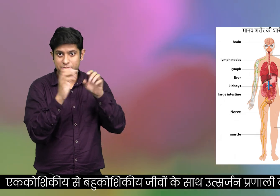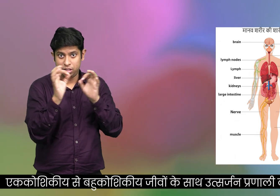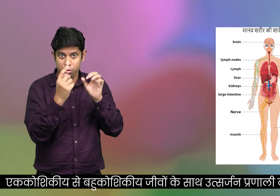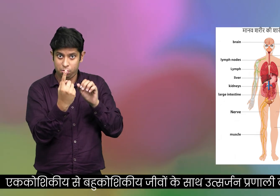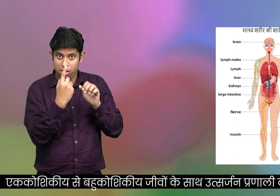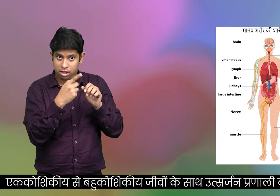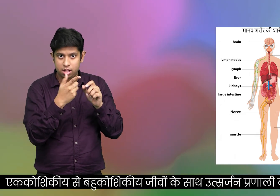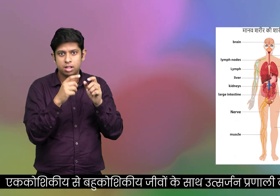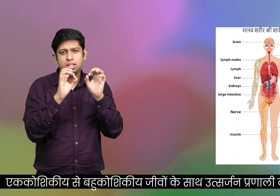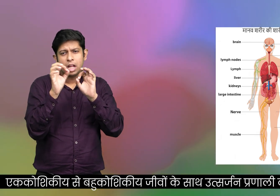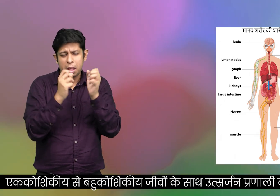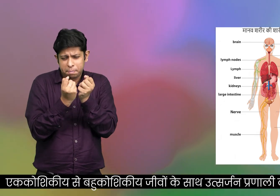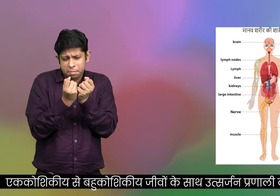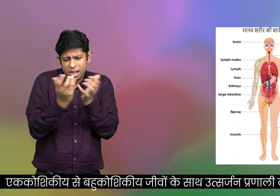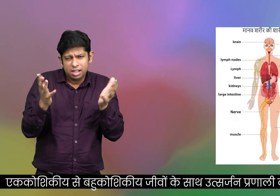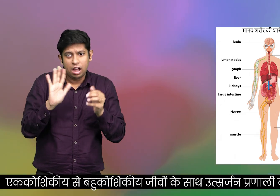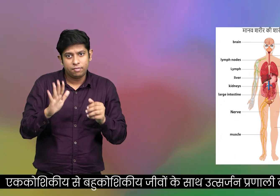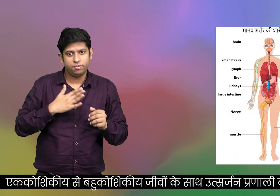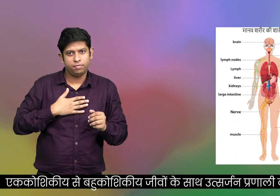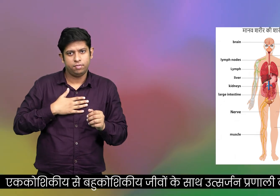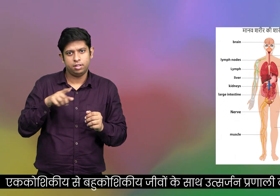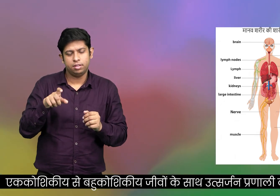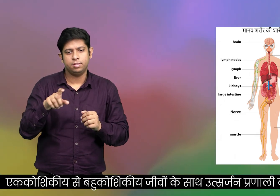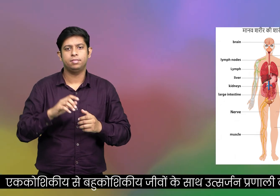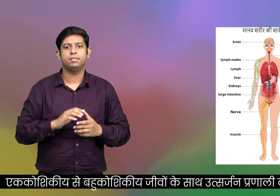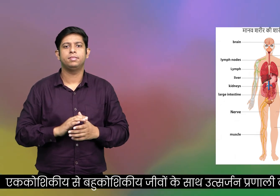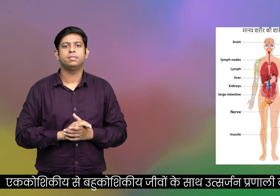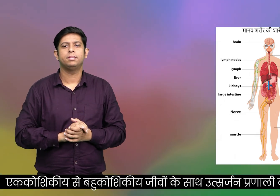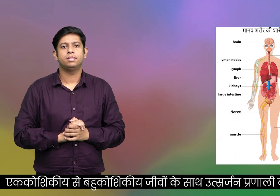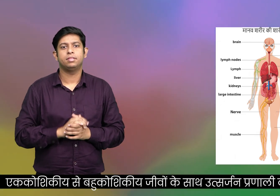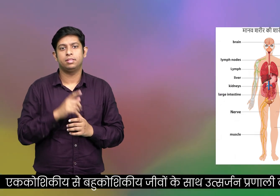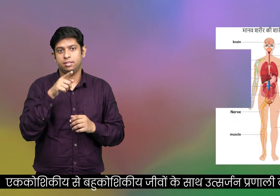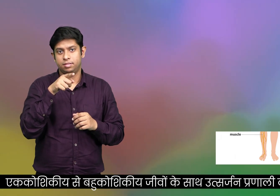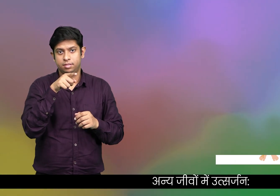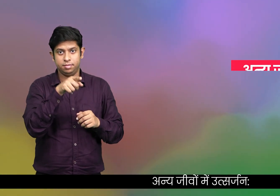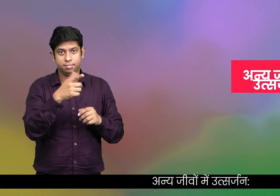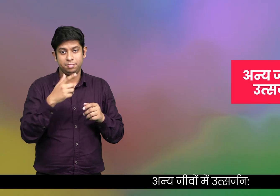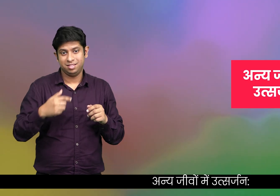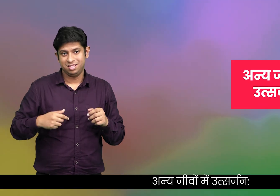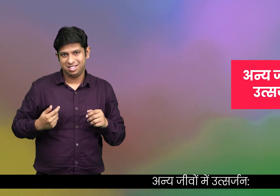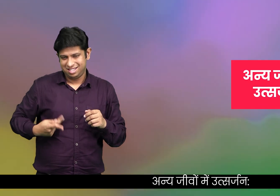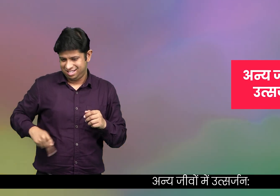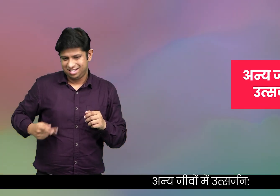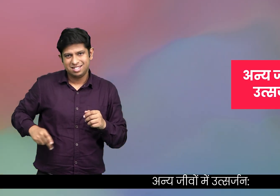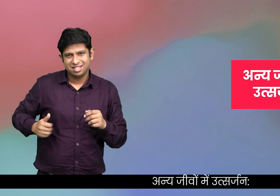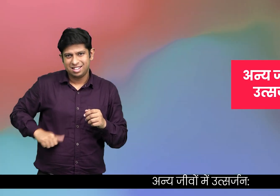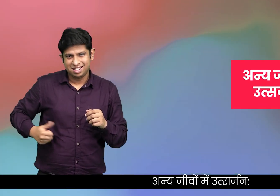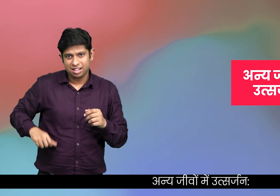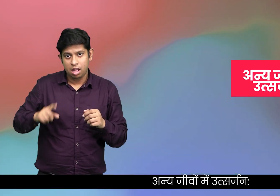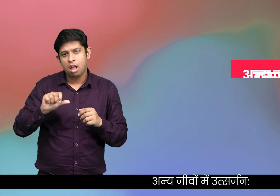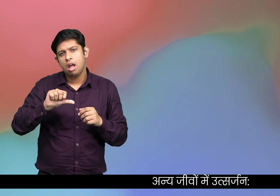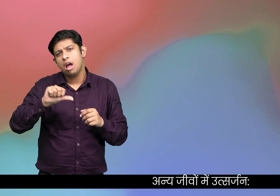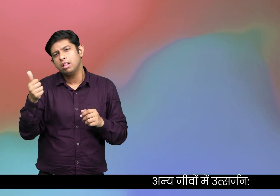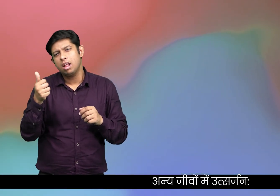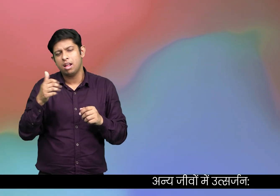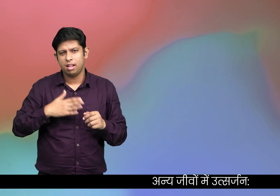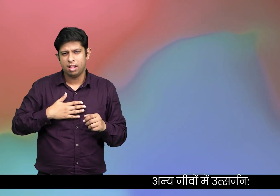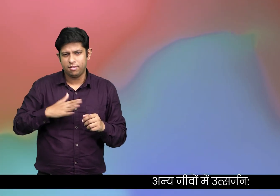की जटिलता भी बढ़ जाती है। अन्य जीवों में उत्सर्जन।